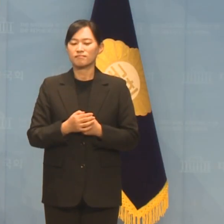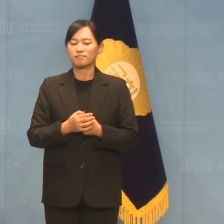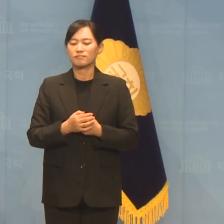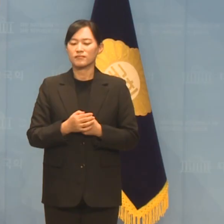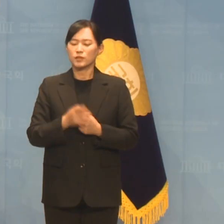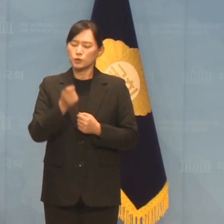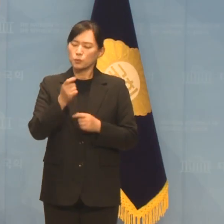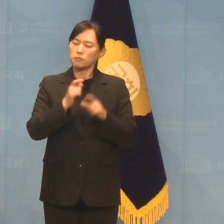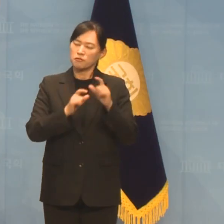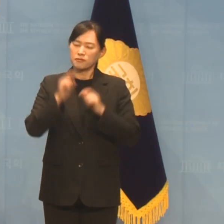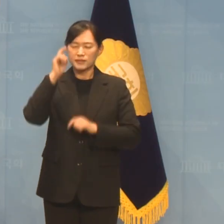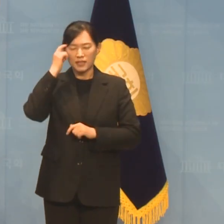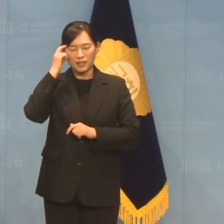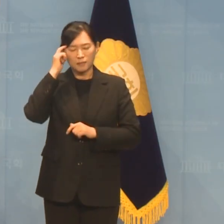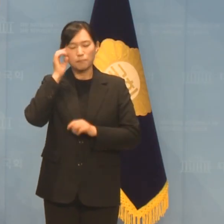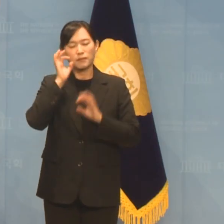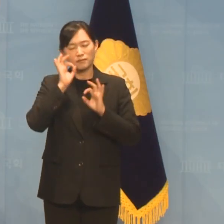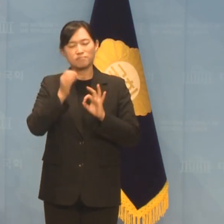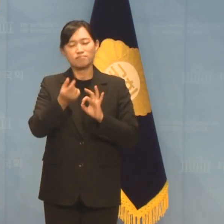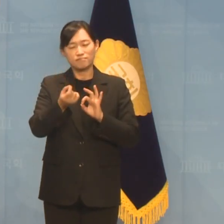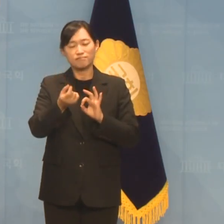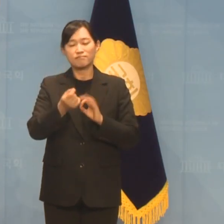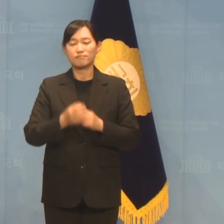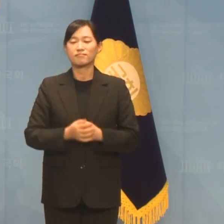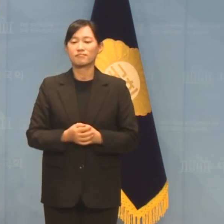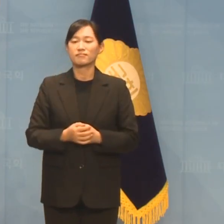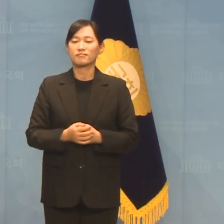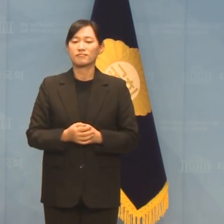좀 더 생각해 봐야 할 것 같습니다.